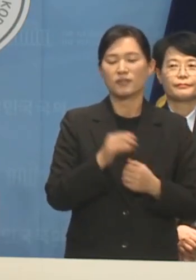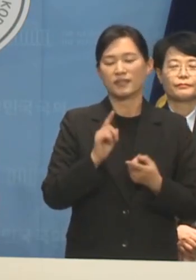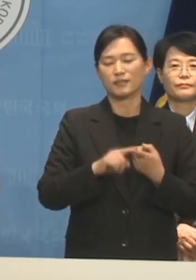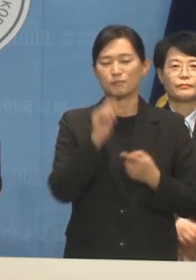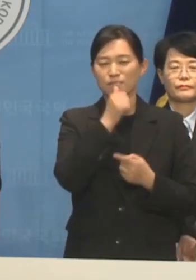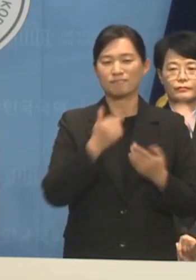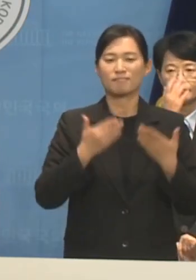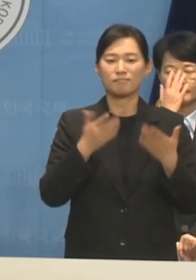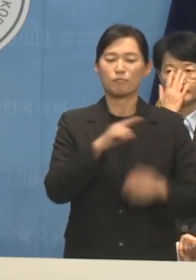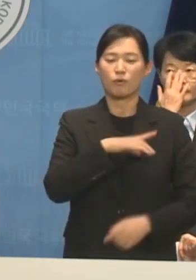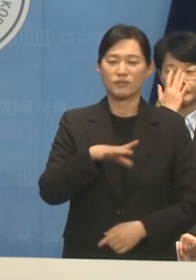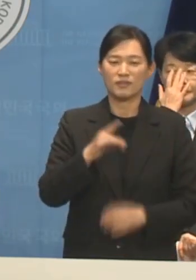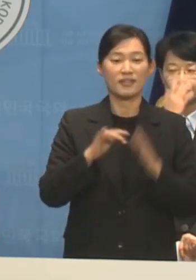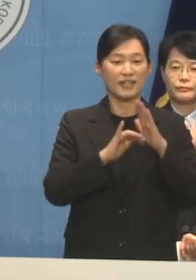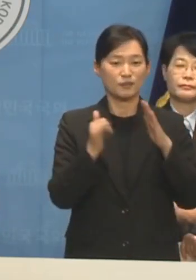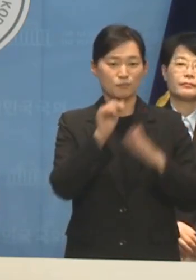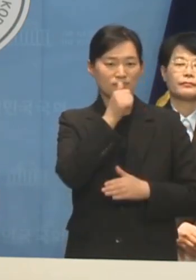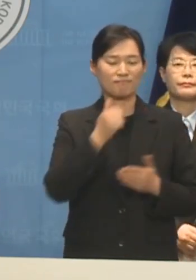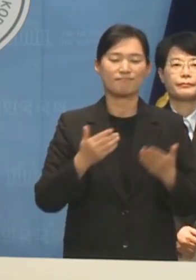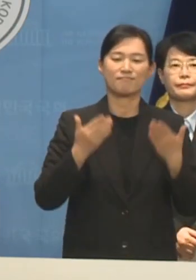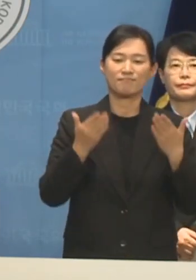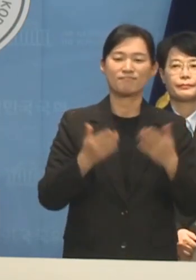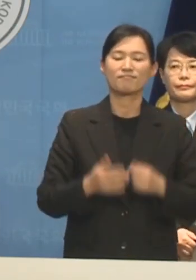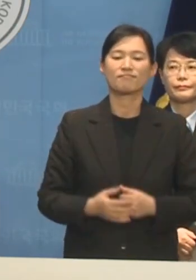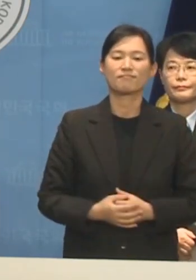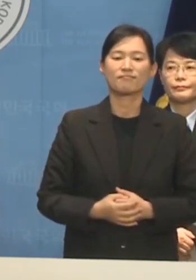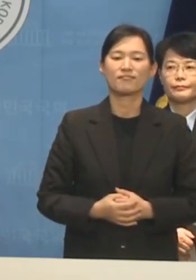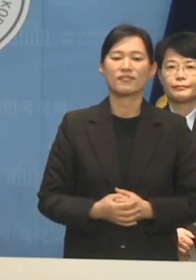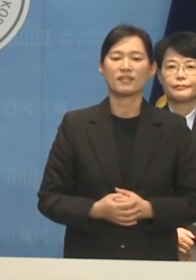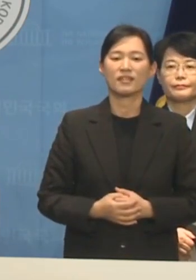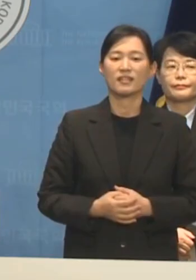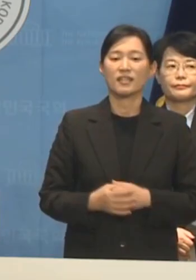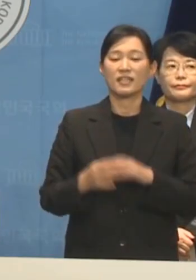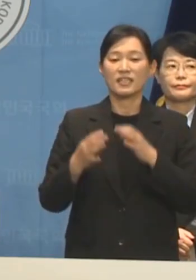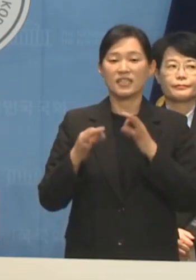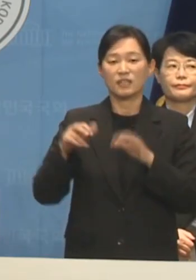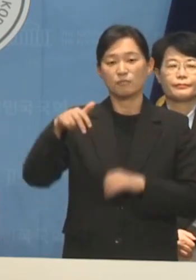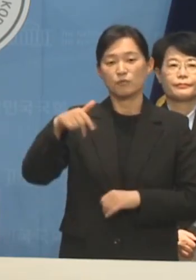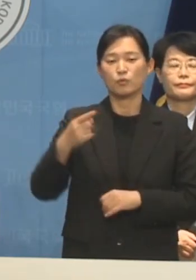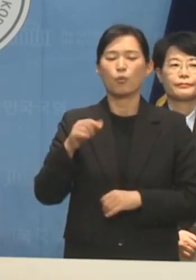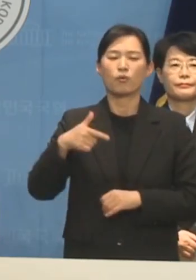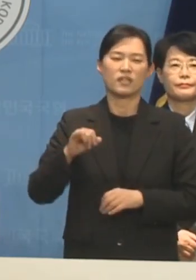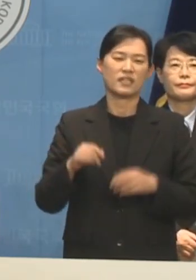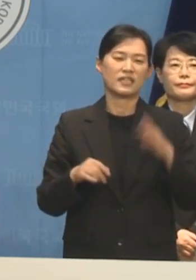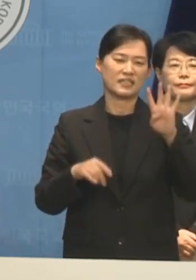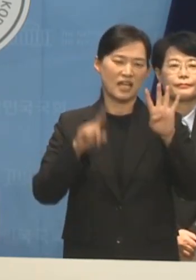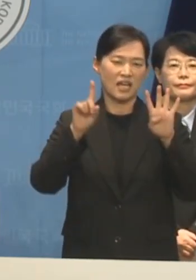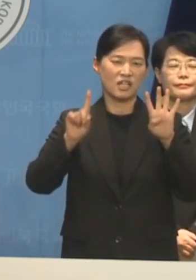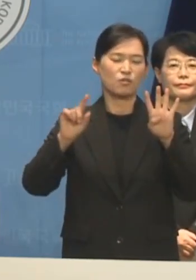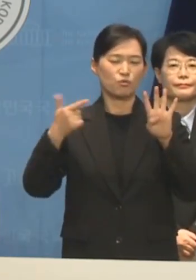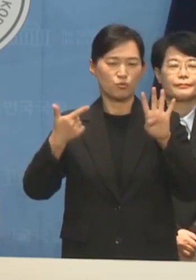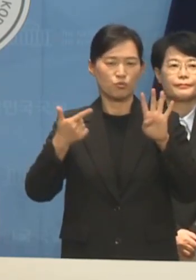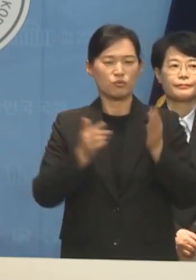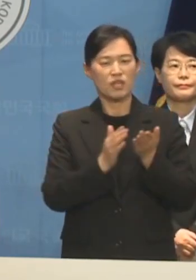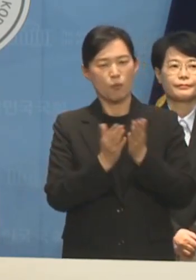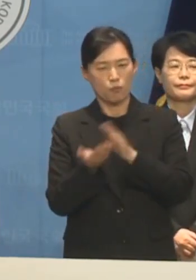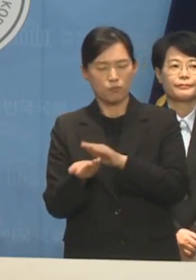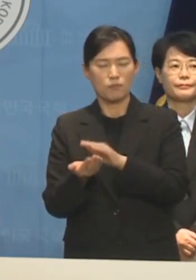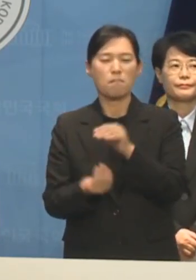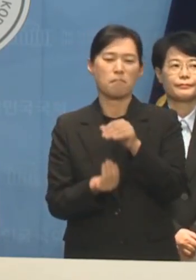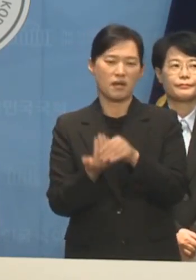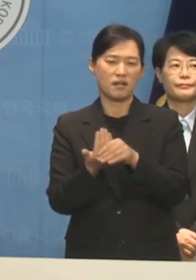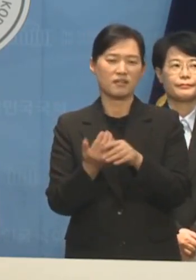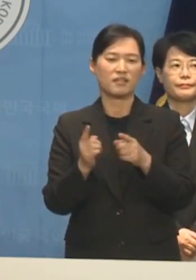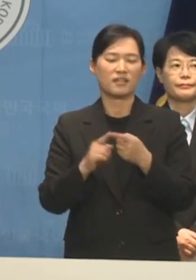소개하겠습니다. 먼저 가족들 소개해 드리겠습니다. 김종기 4.16 세월호 참사 가족협의회 운영위원장